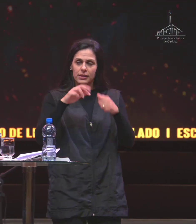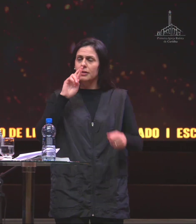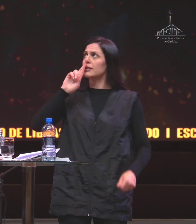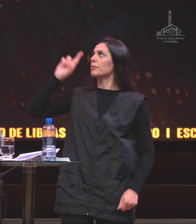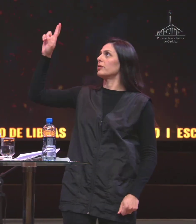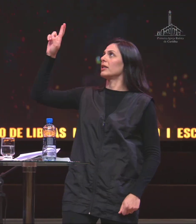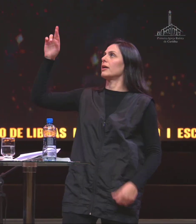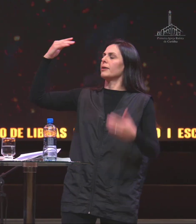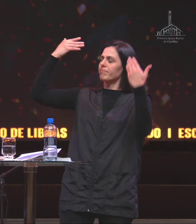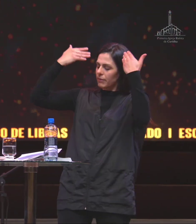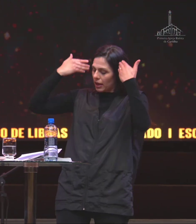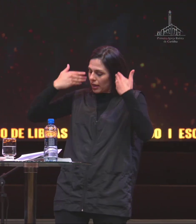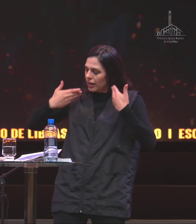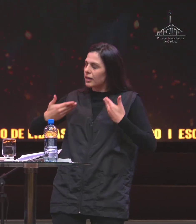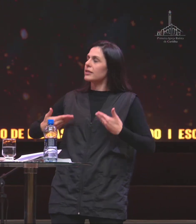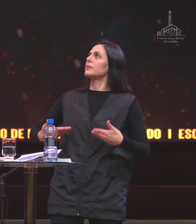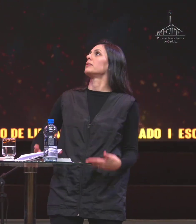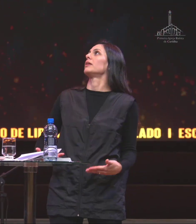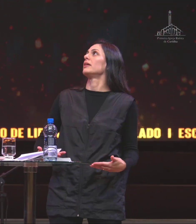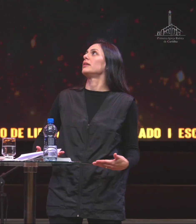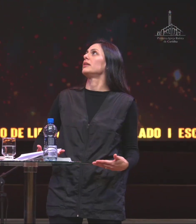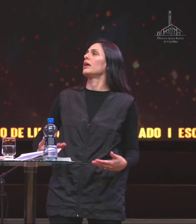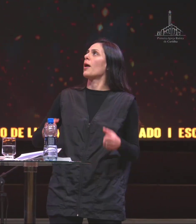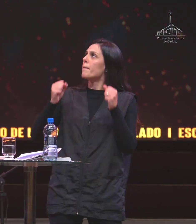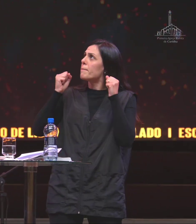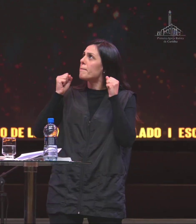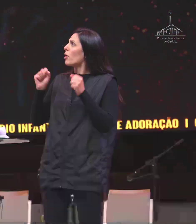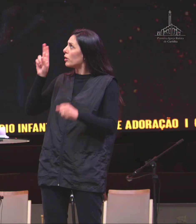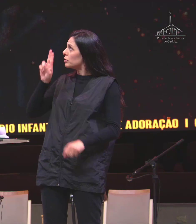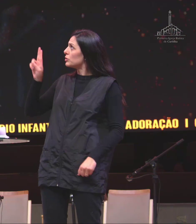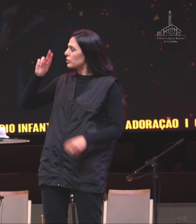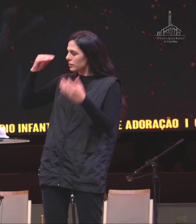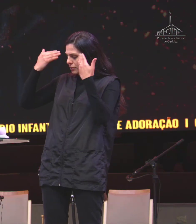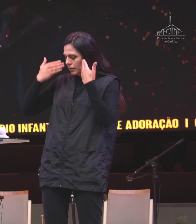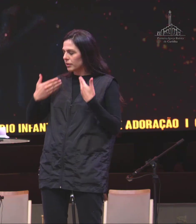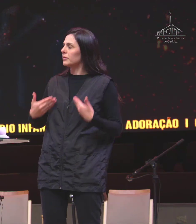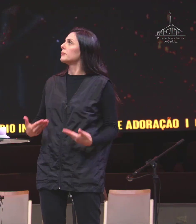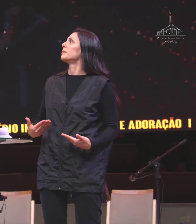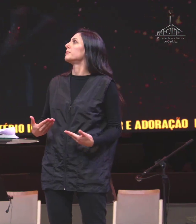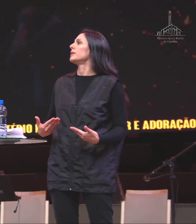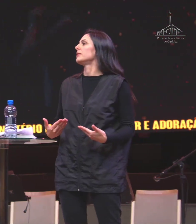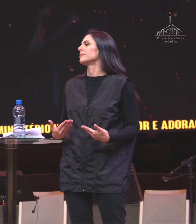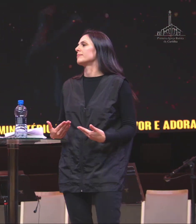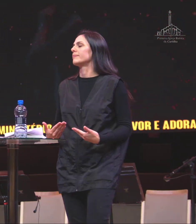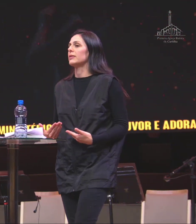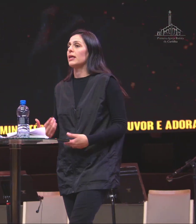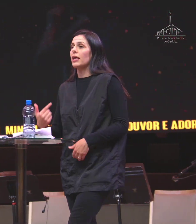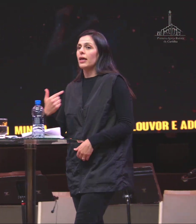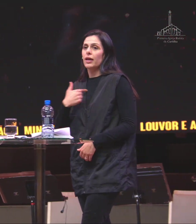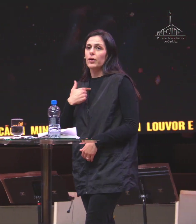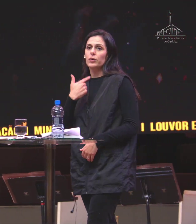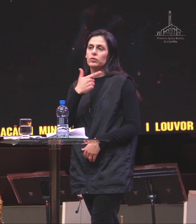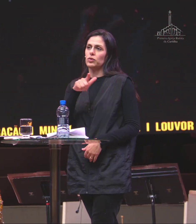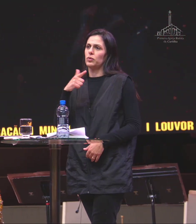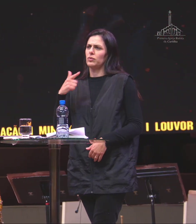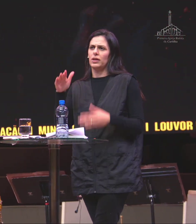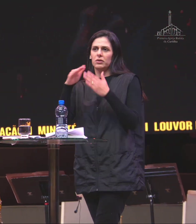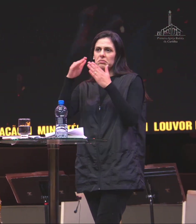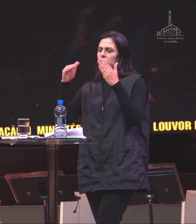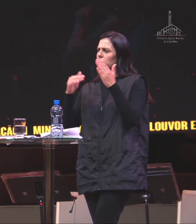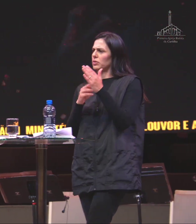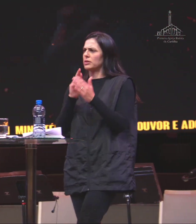mas Ele te dá 3, por exemplo, e você administra aquilo bem. Você coloca nas mãos de Deus. Ele vai lá e te dá mais um pouco, né? Você